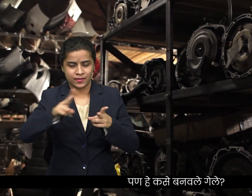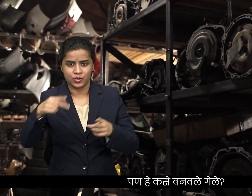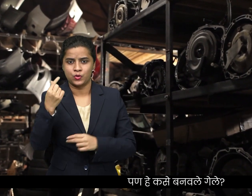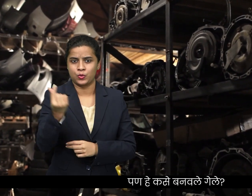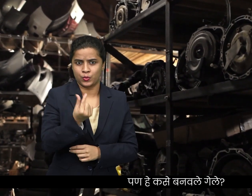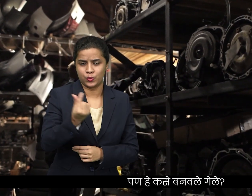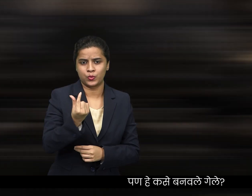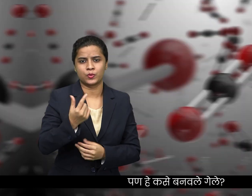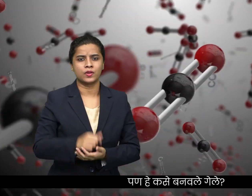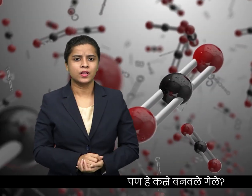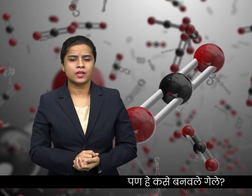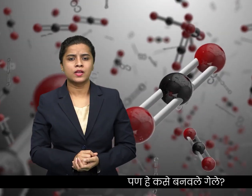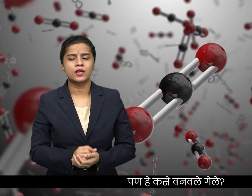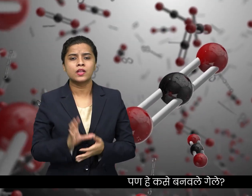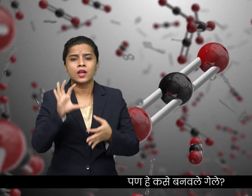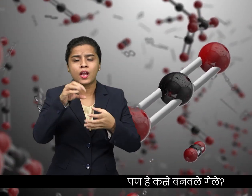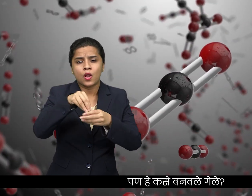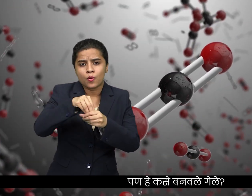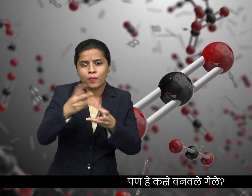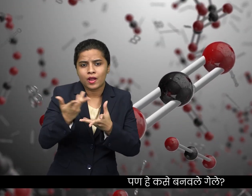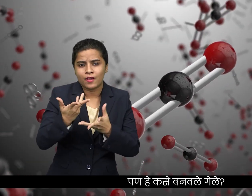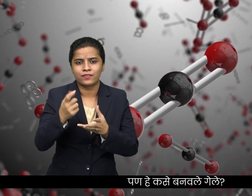कसे बनवले गेले?